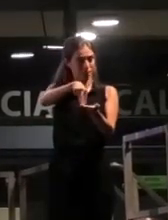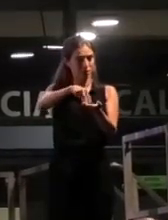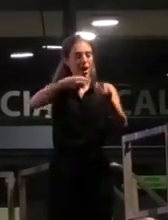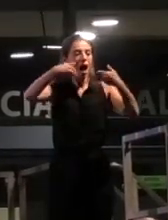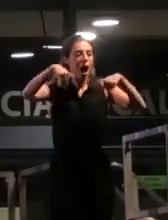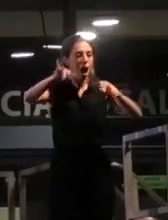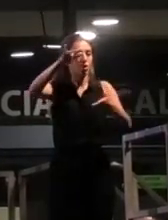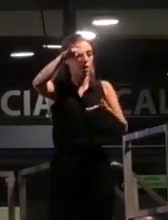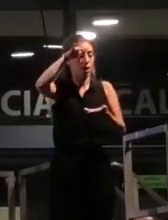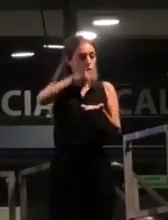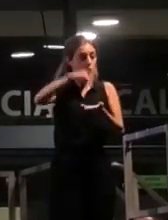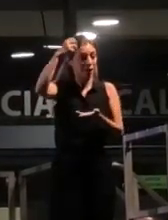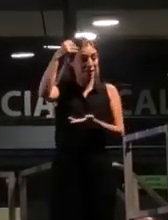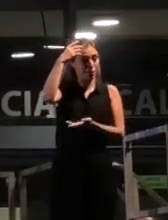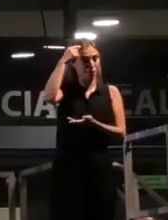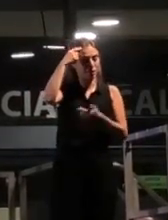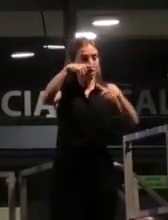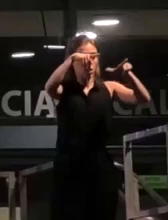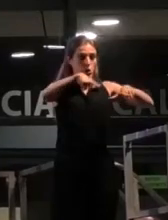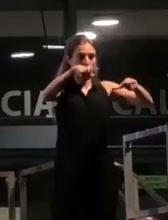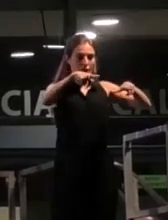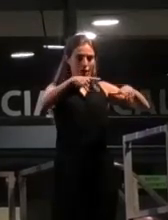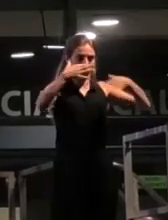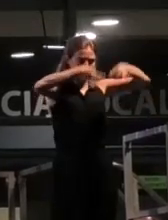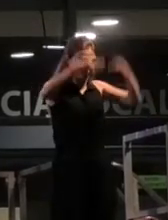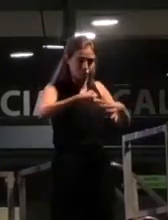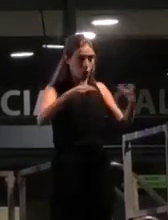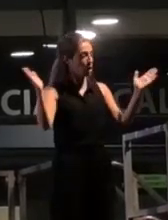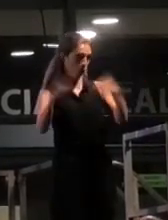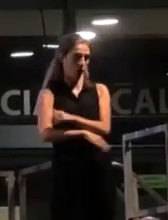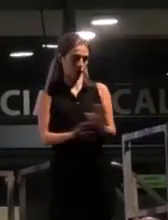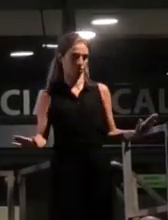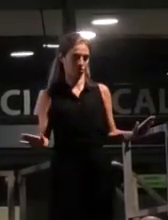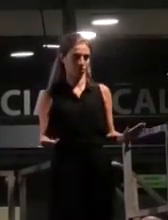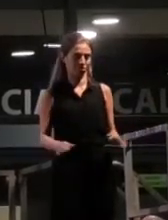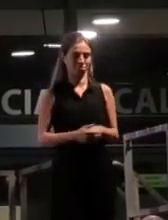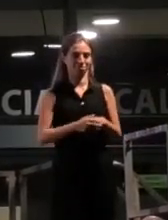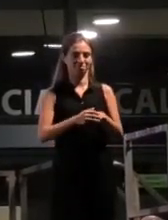dia a Cambrils no existeixi un local digne per a les entitats.